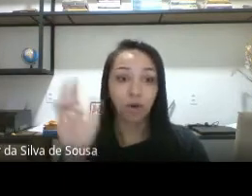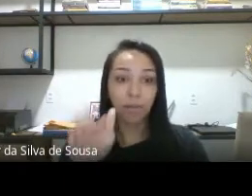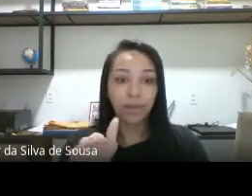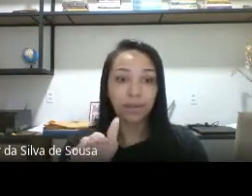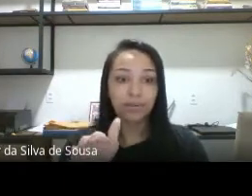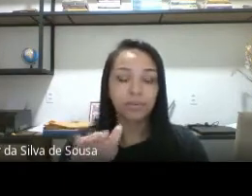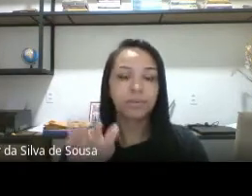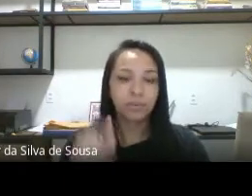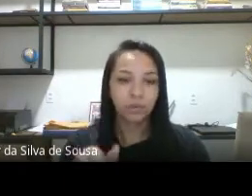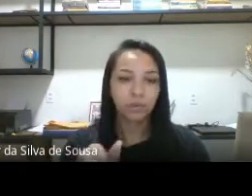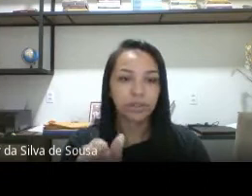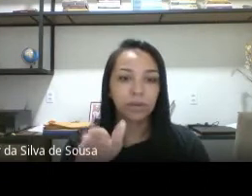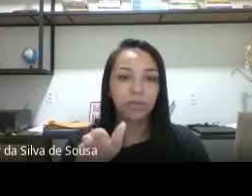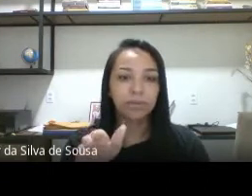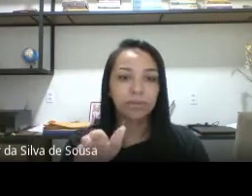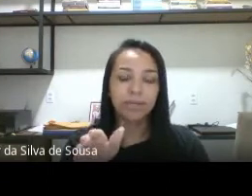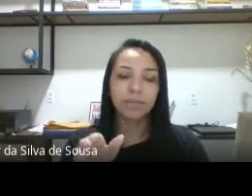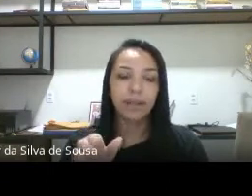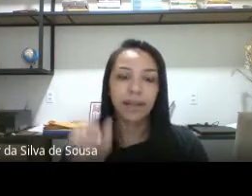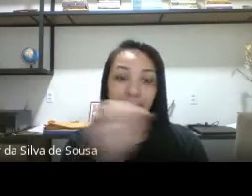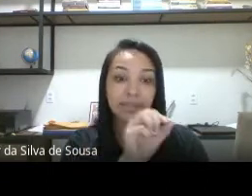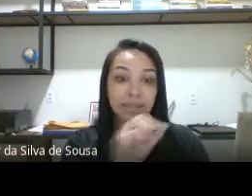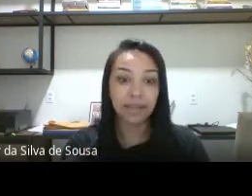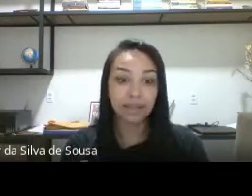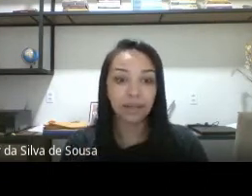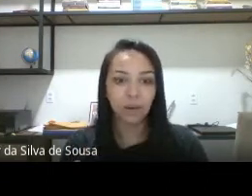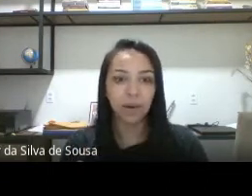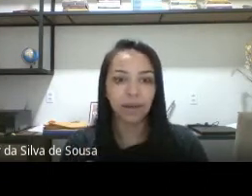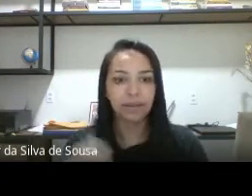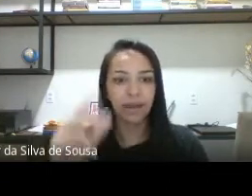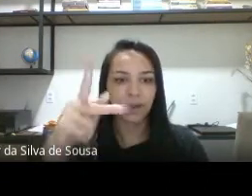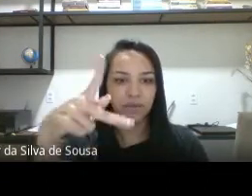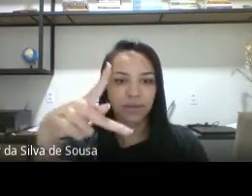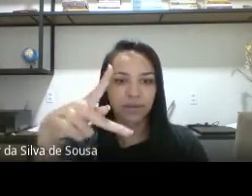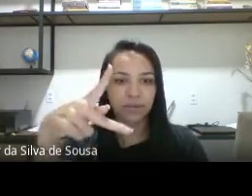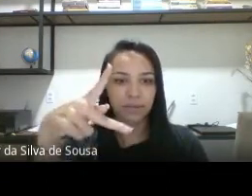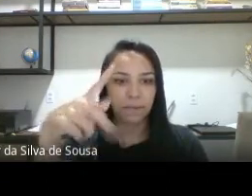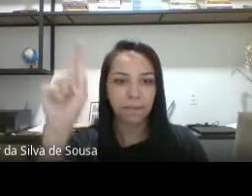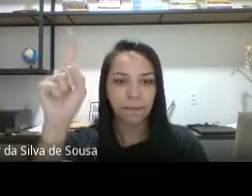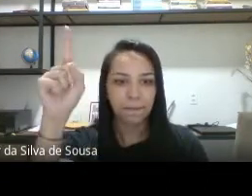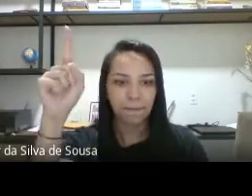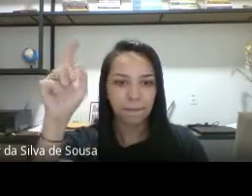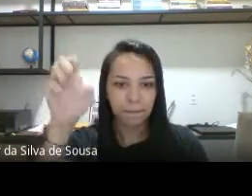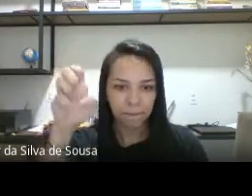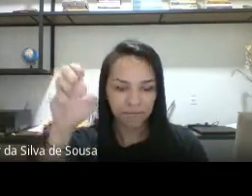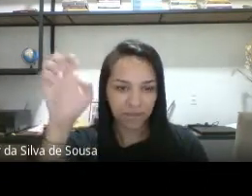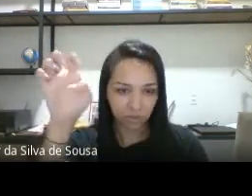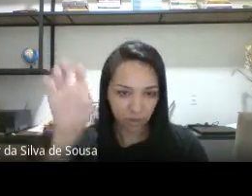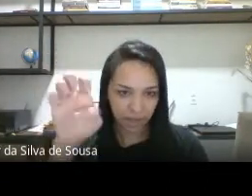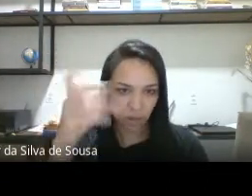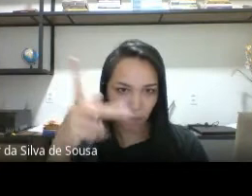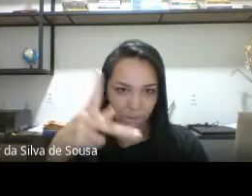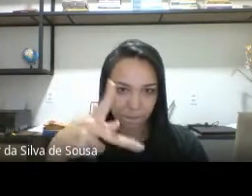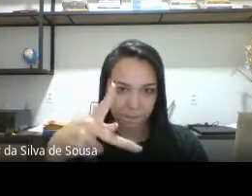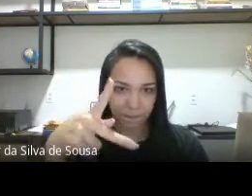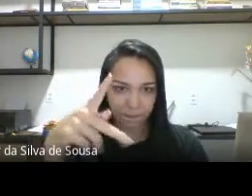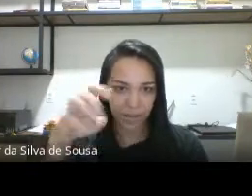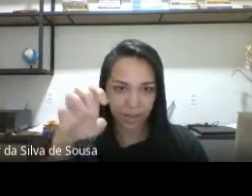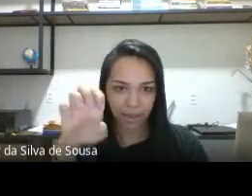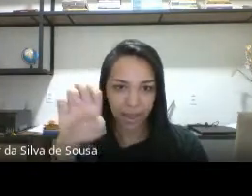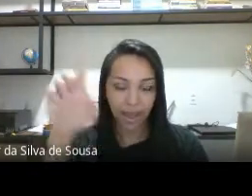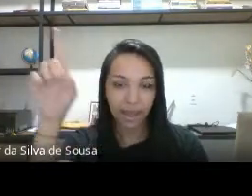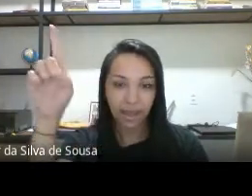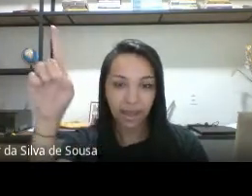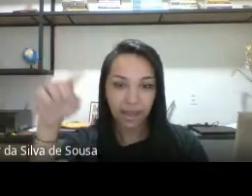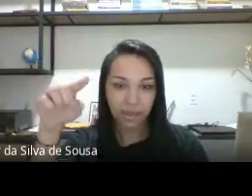a norma culta da língua portuguesa para ele, a escrita correta, aí eu faço. Faz o E, O.